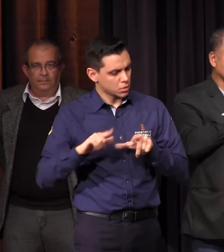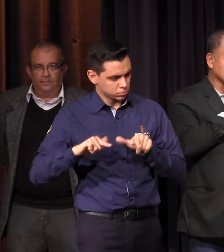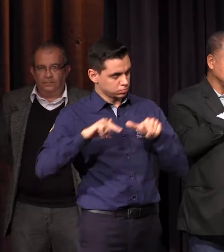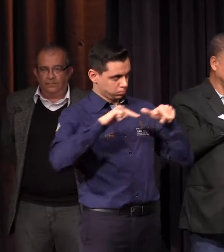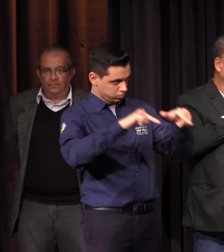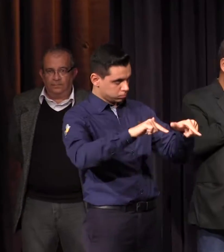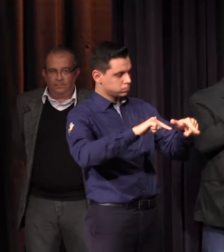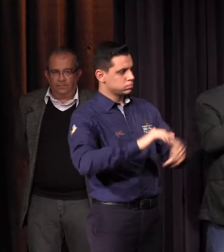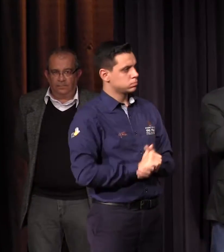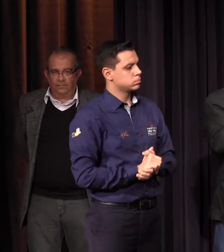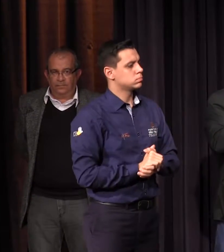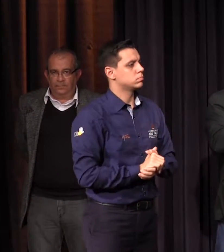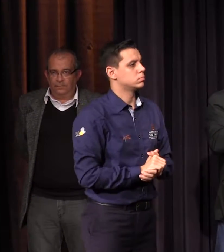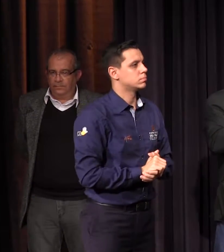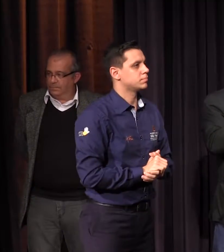certificado